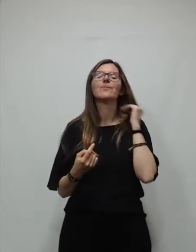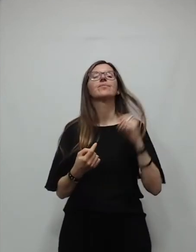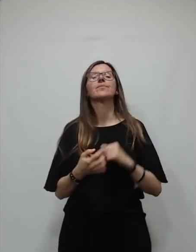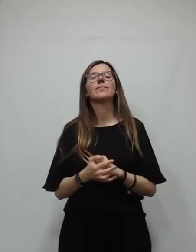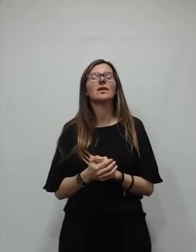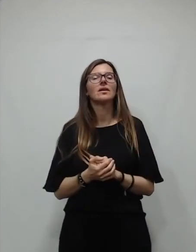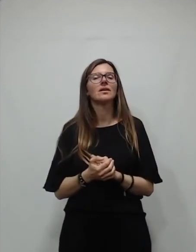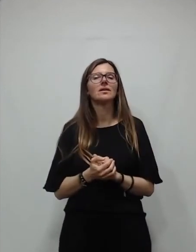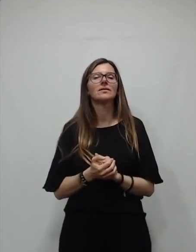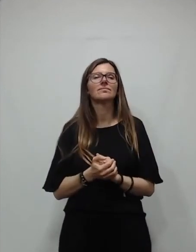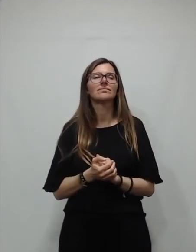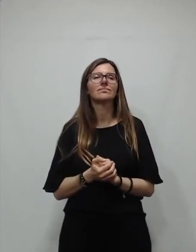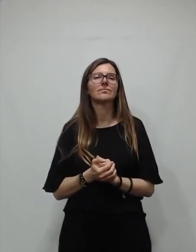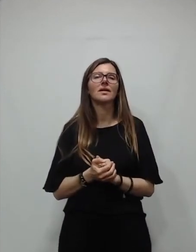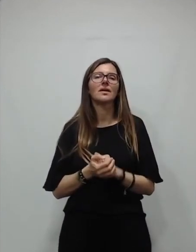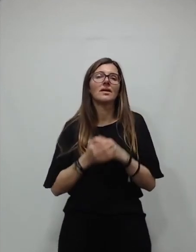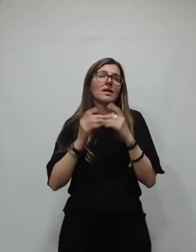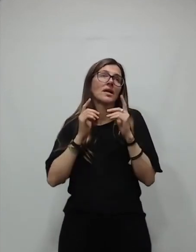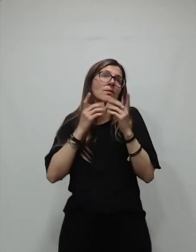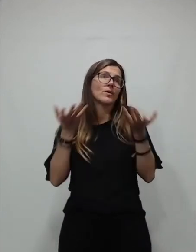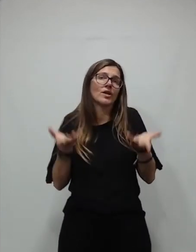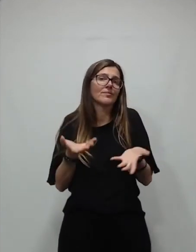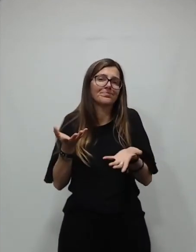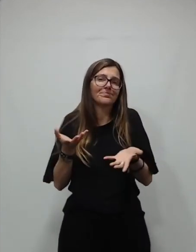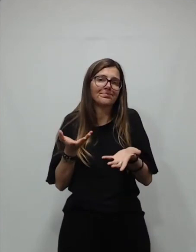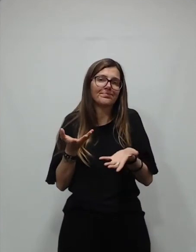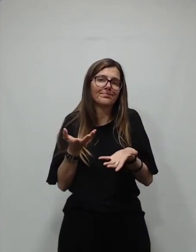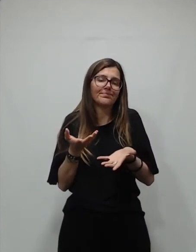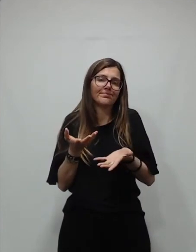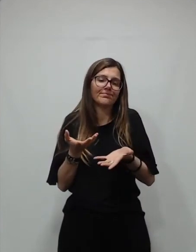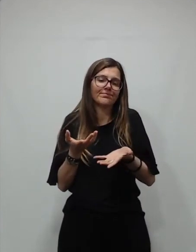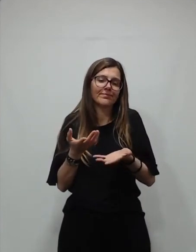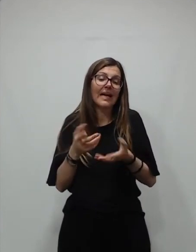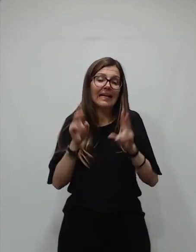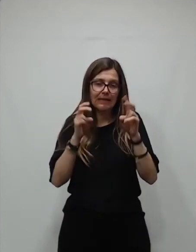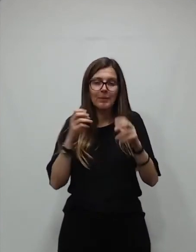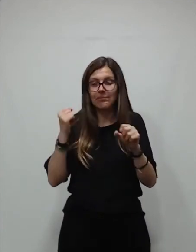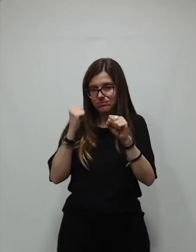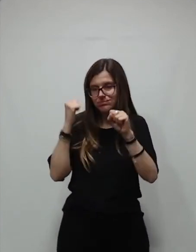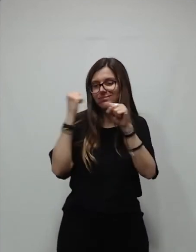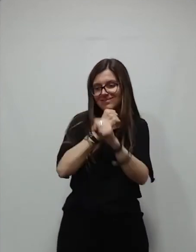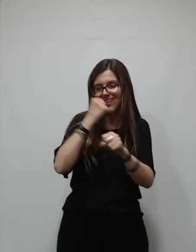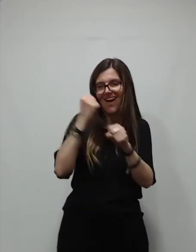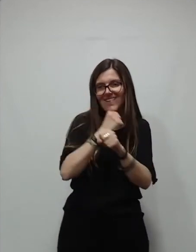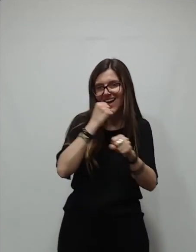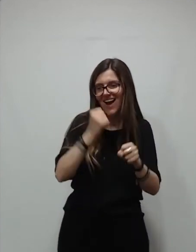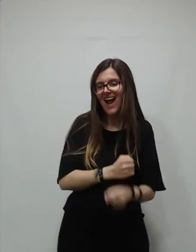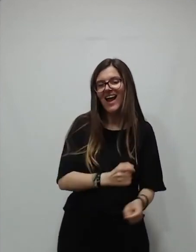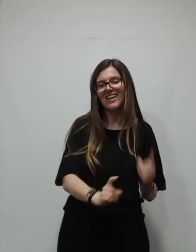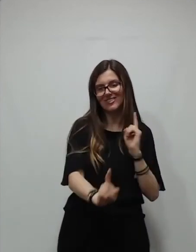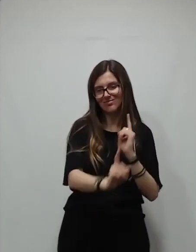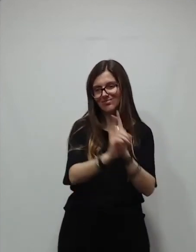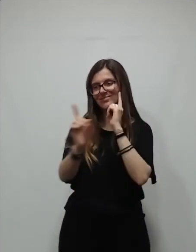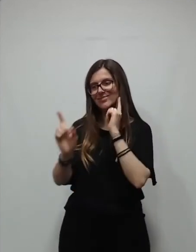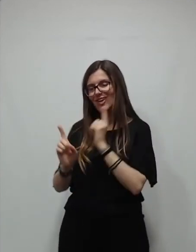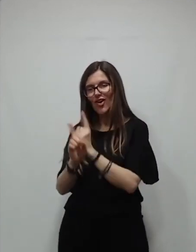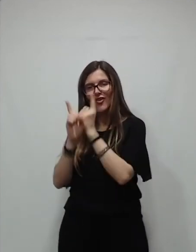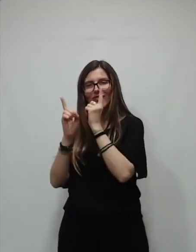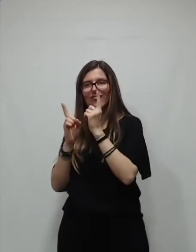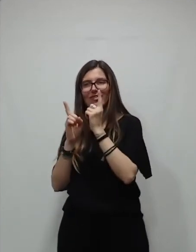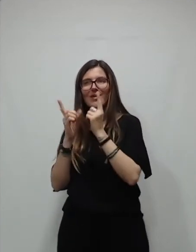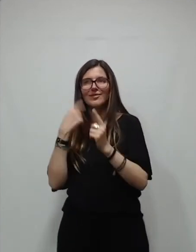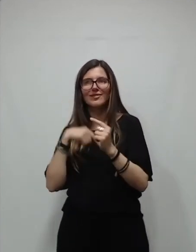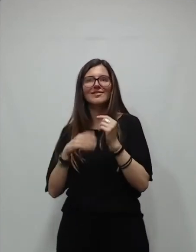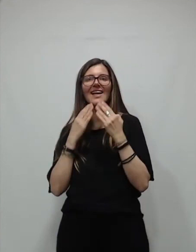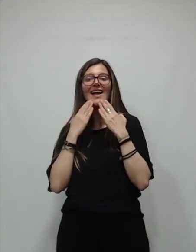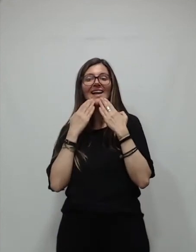siglo prácticamente. Y bueno, que en definitiva todo esto de trabajar los 24 años nos ha llevado a trenzar y a sostener todos estos cambios